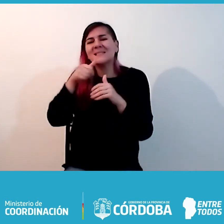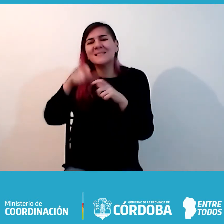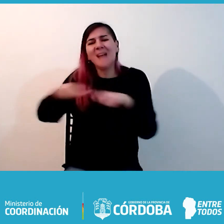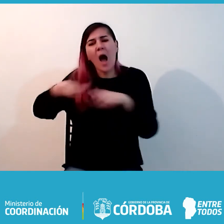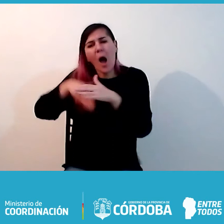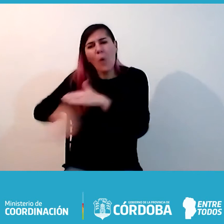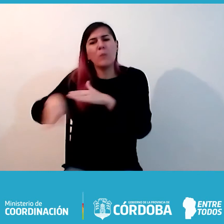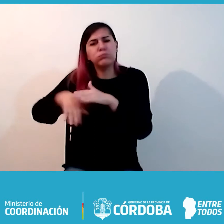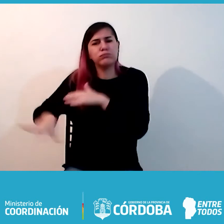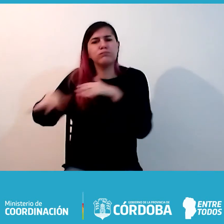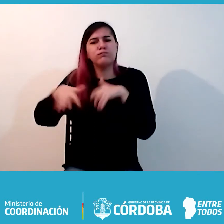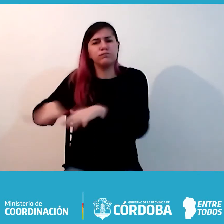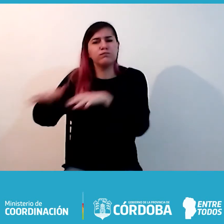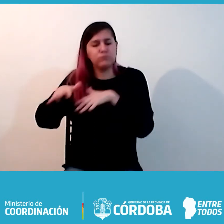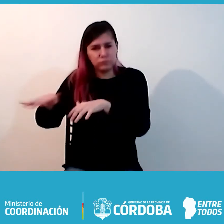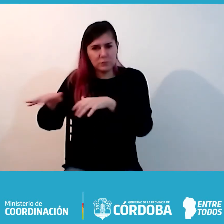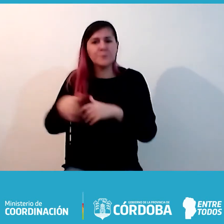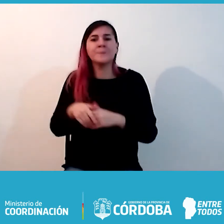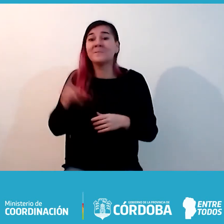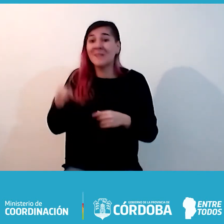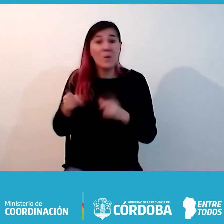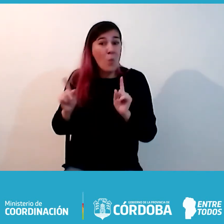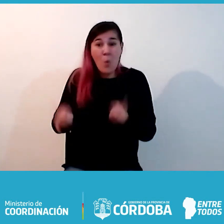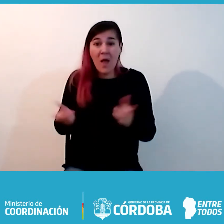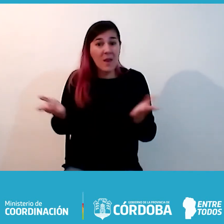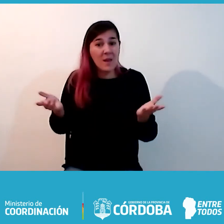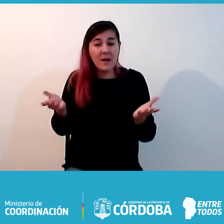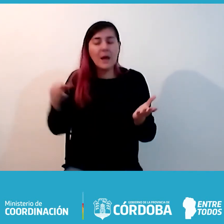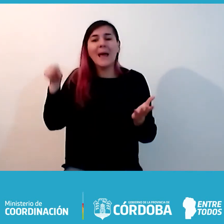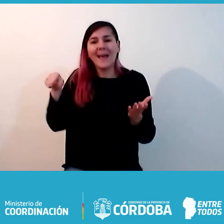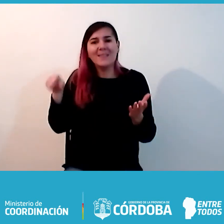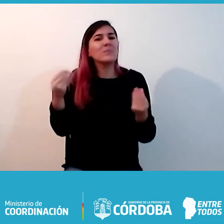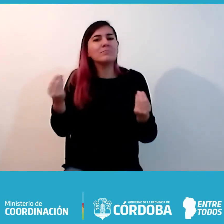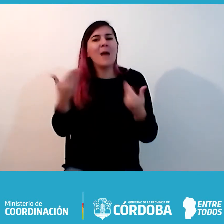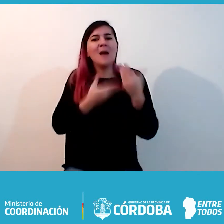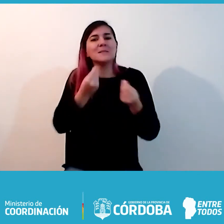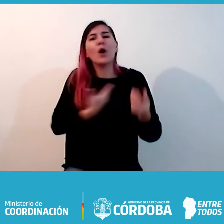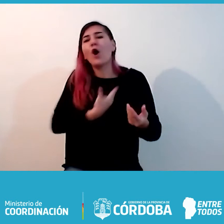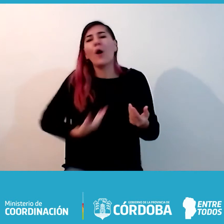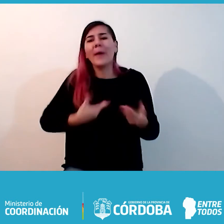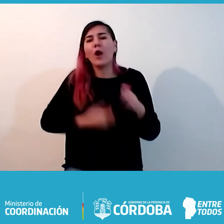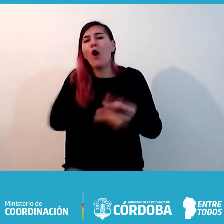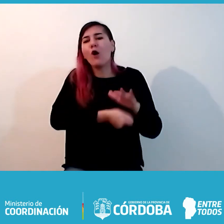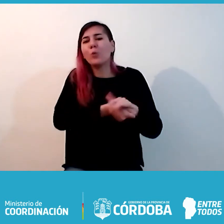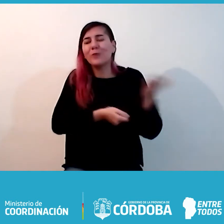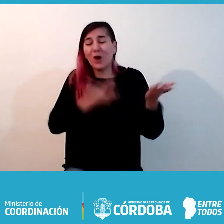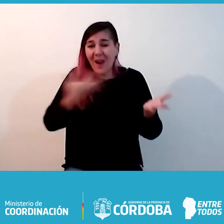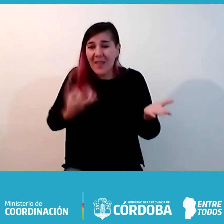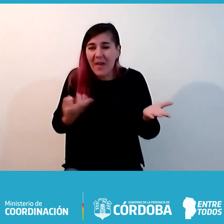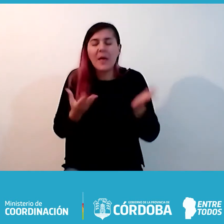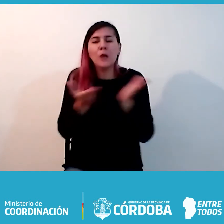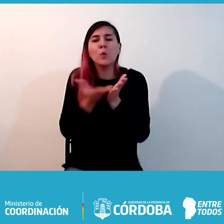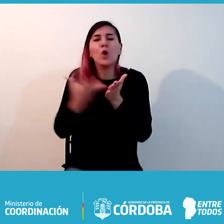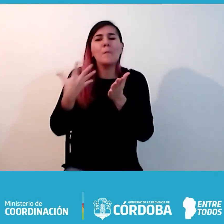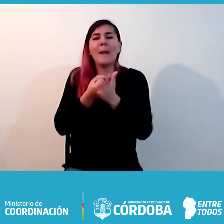ambiental anterior y a mostrar este, que va a ser igual. Esto es lo que hace este gobierno corrupto y esta es la realidad. Los estudios de impacto